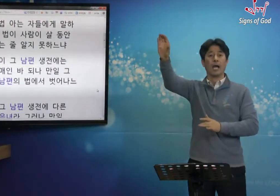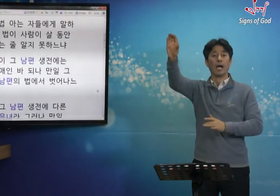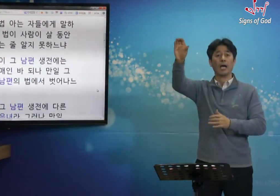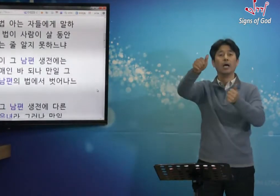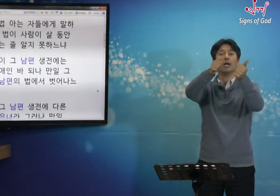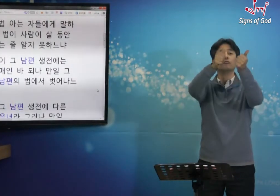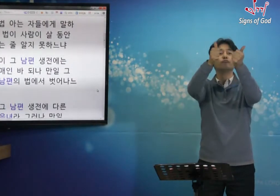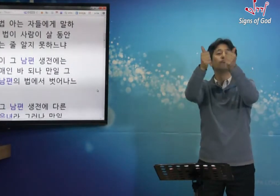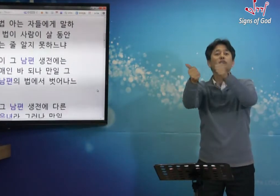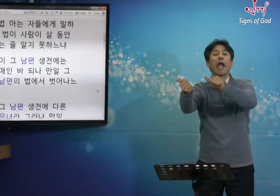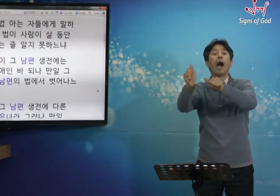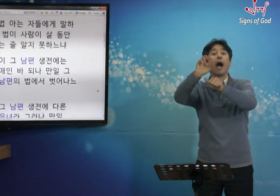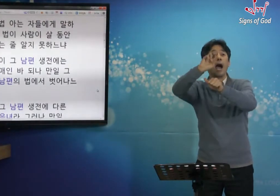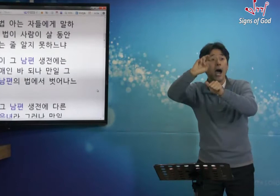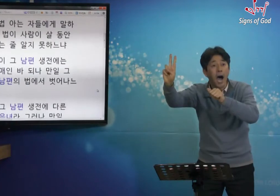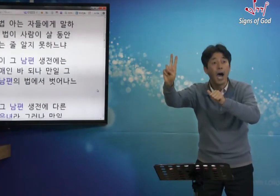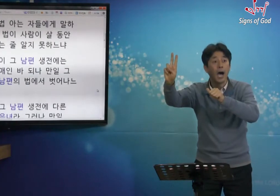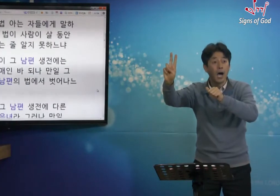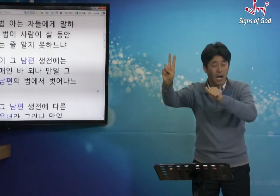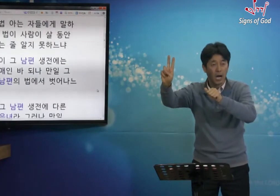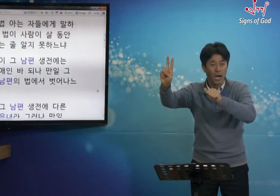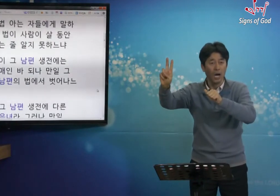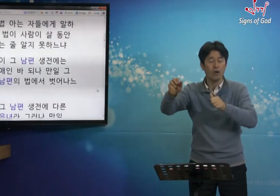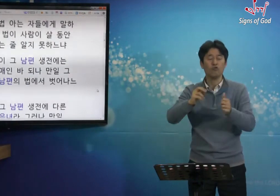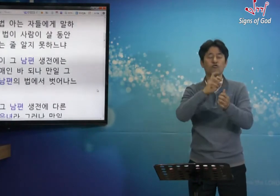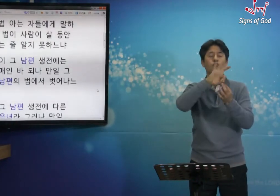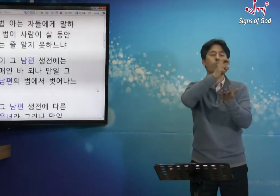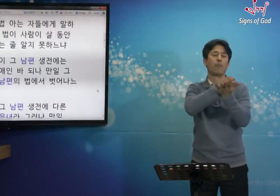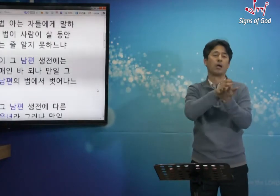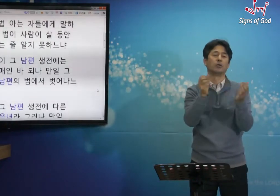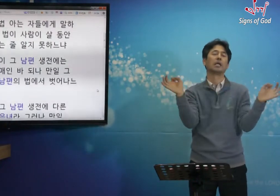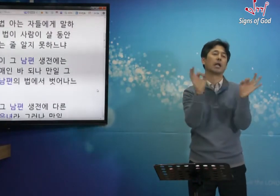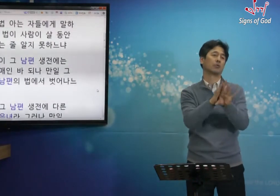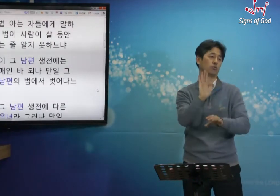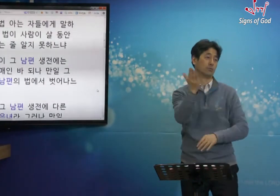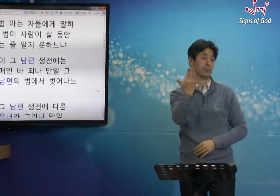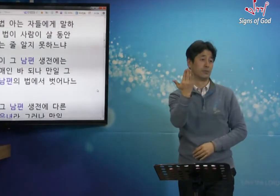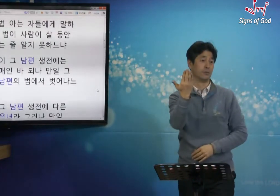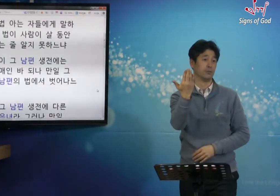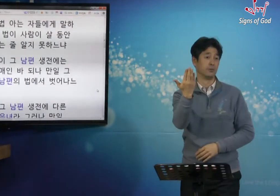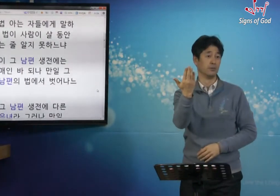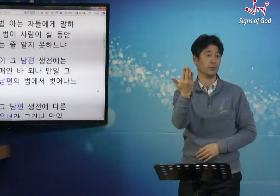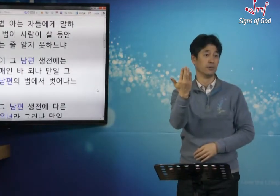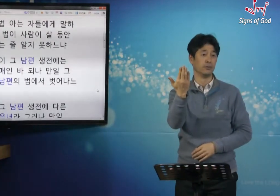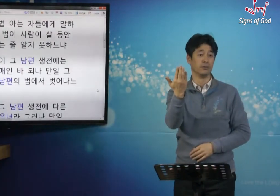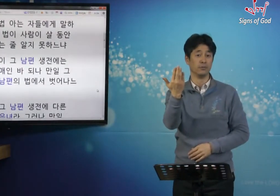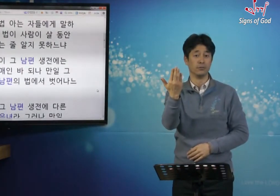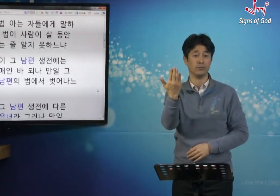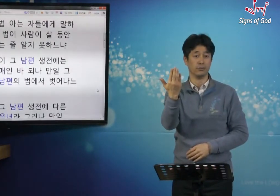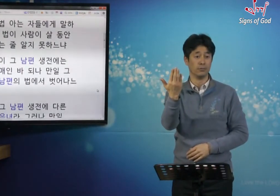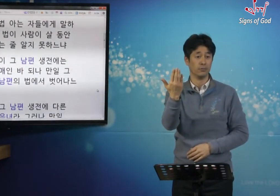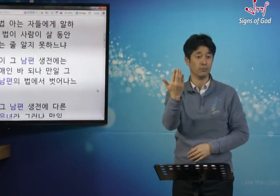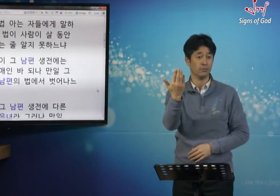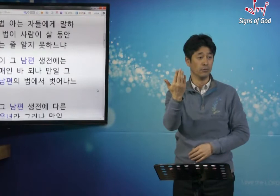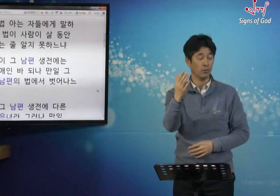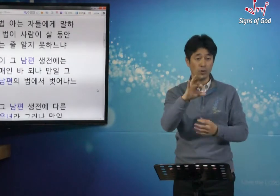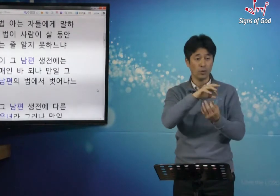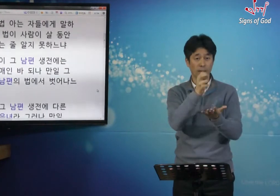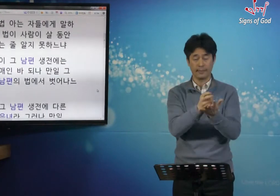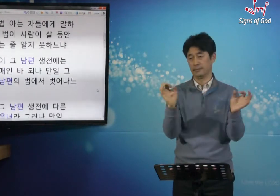예수님께서 십자가에서 죽으셨습니다. 그 죽으심을 통해서 그 율법이 이제 사라진